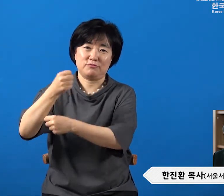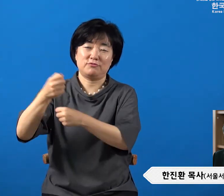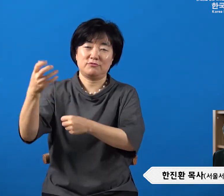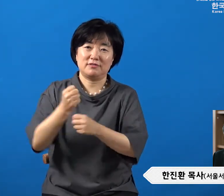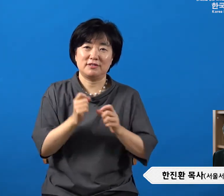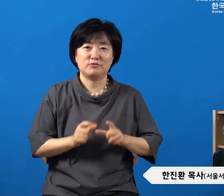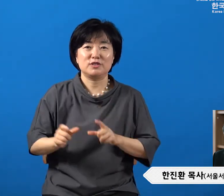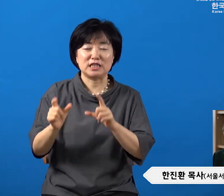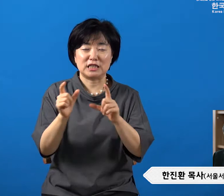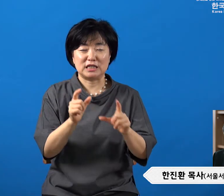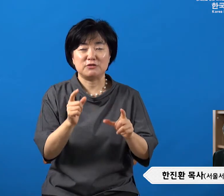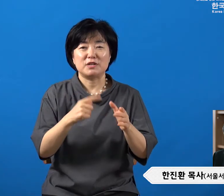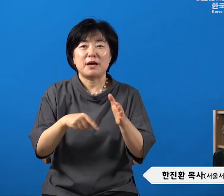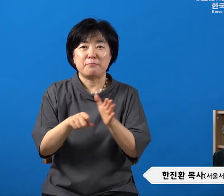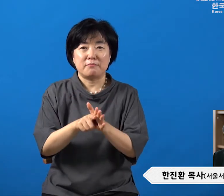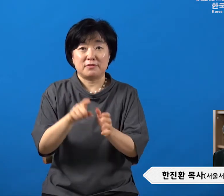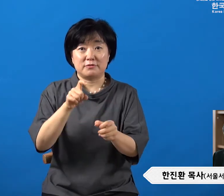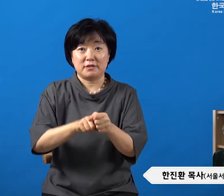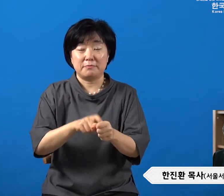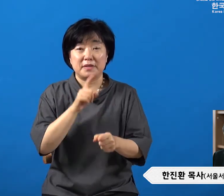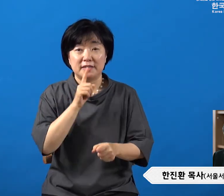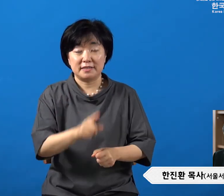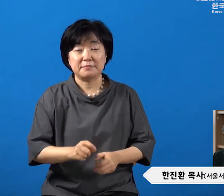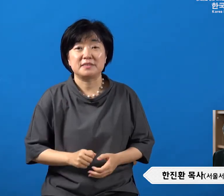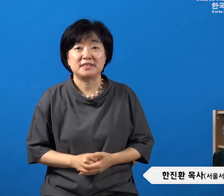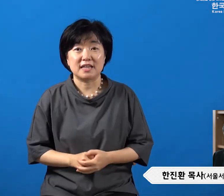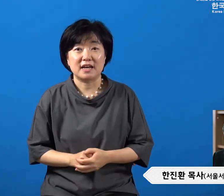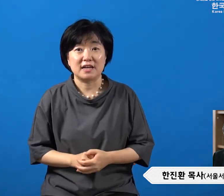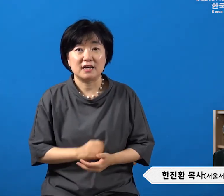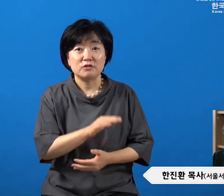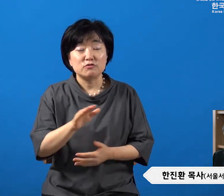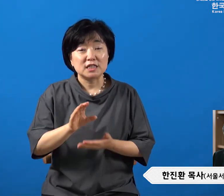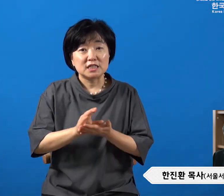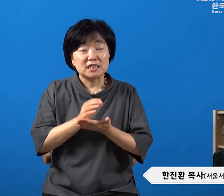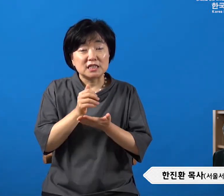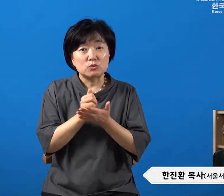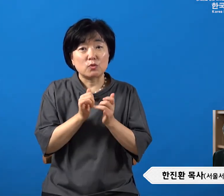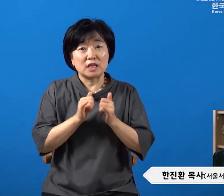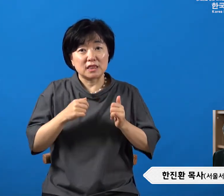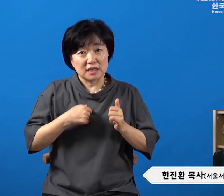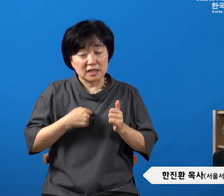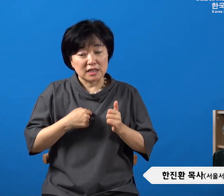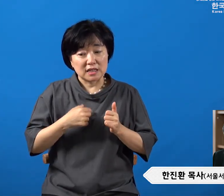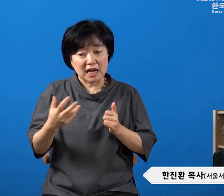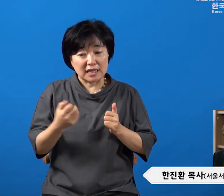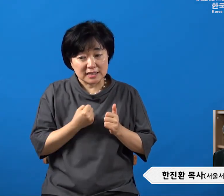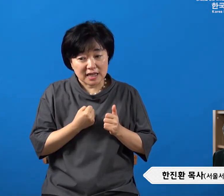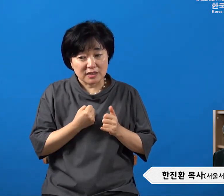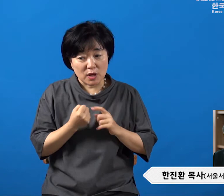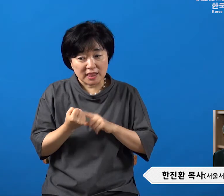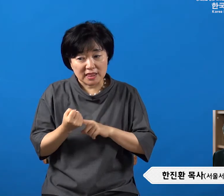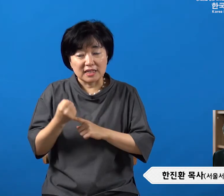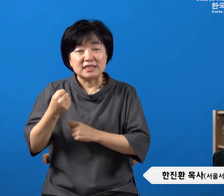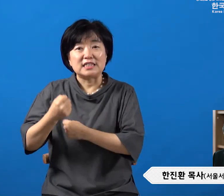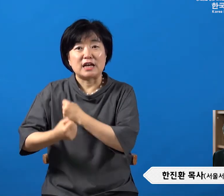자유를 누리기 위해서다 하는 말이지요. 우리 그리스도인이 누리게 된